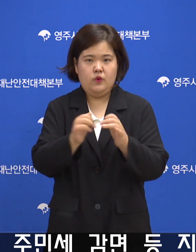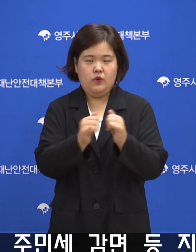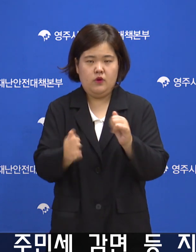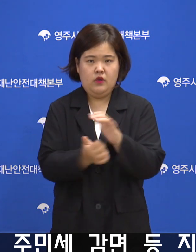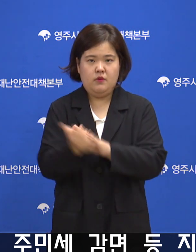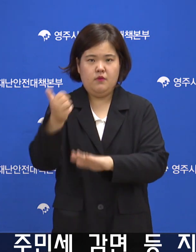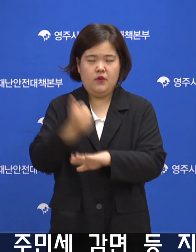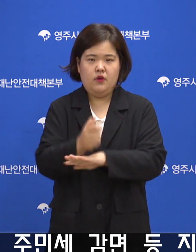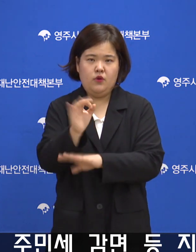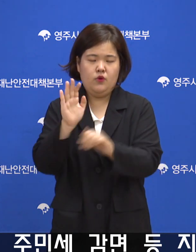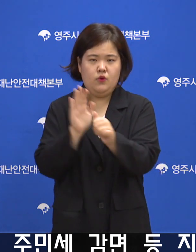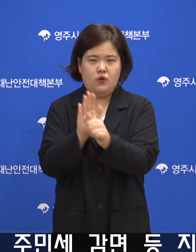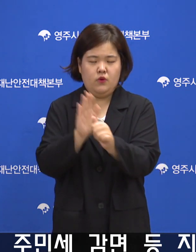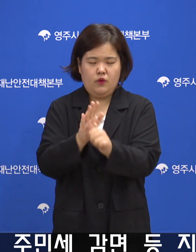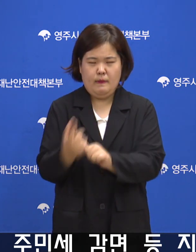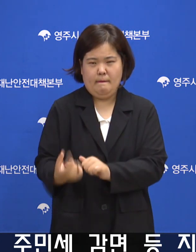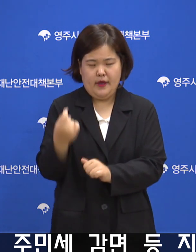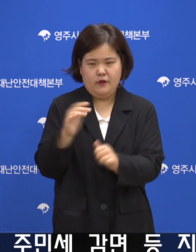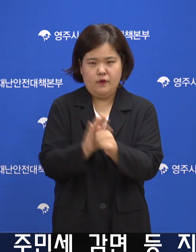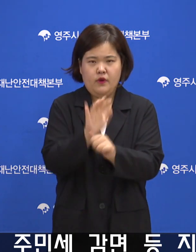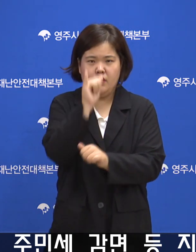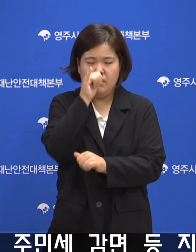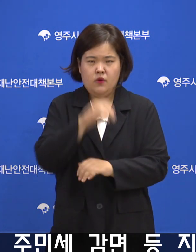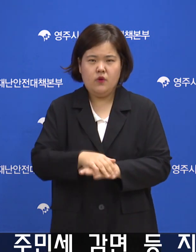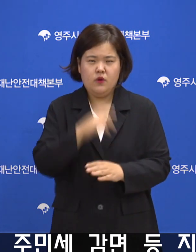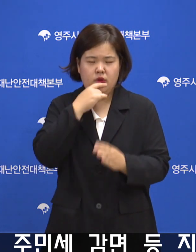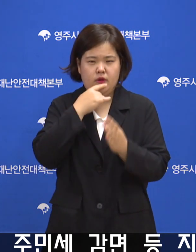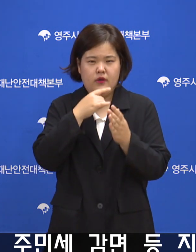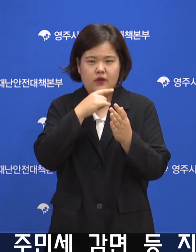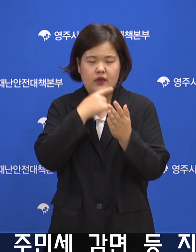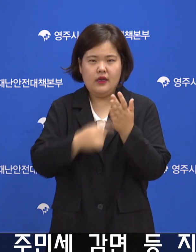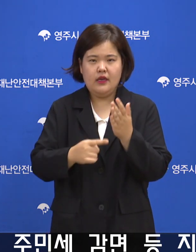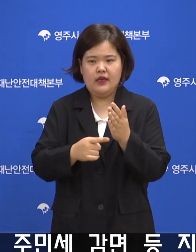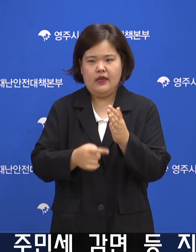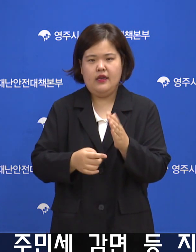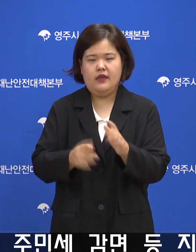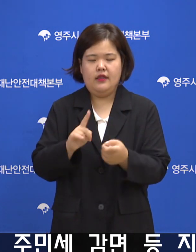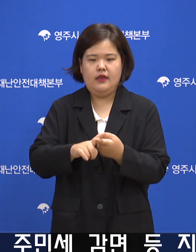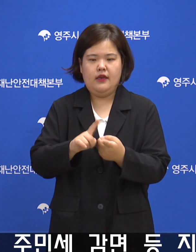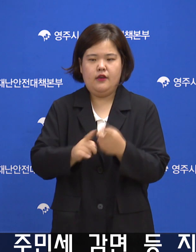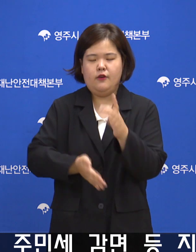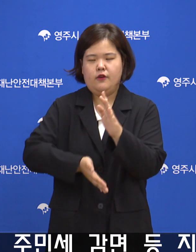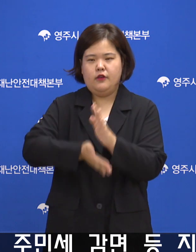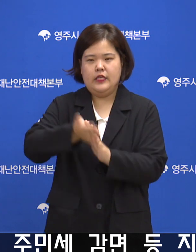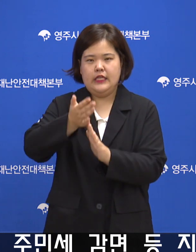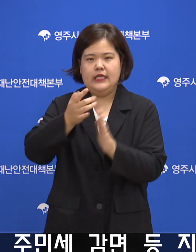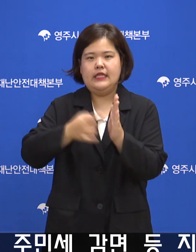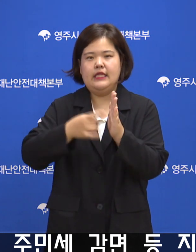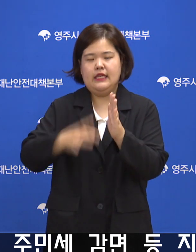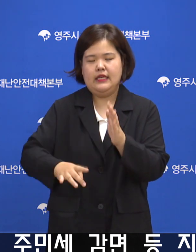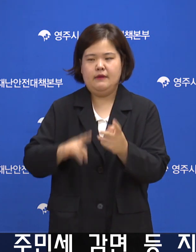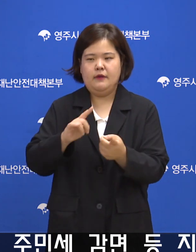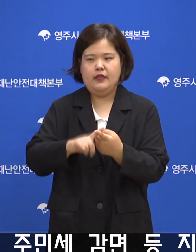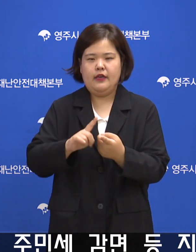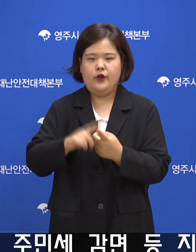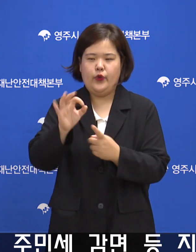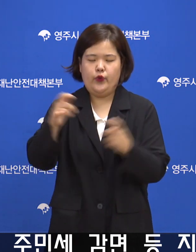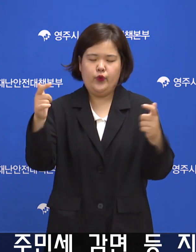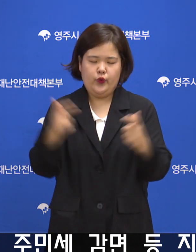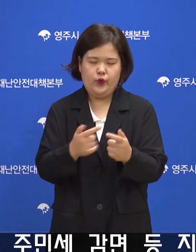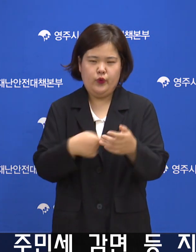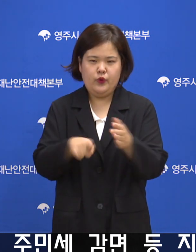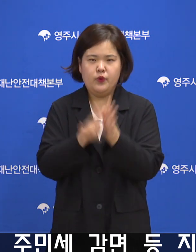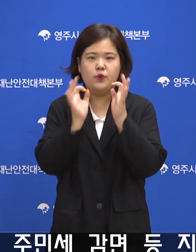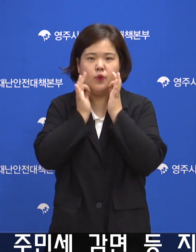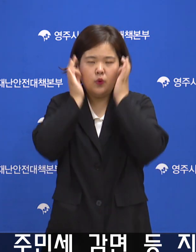신속한 집행과 피해 지원을 위한 주민세 감면 등 지역 경제 방역에도 최선을 다하도록